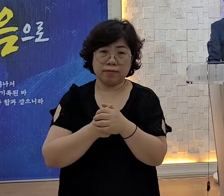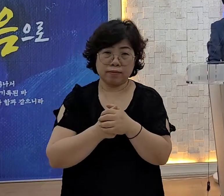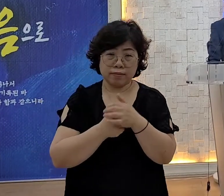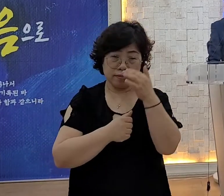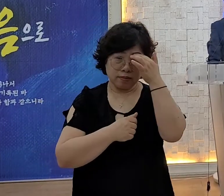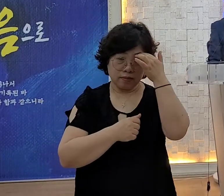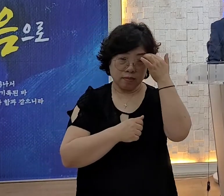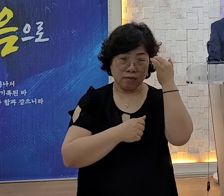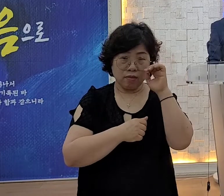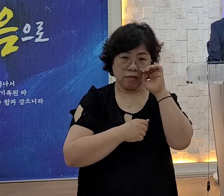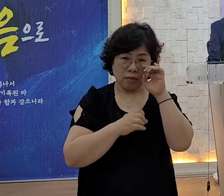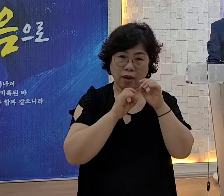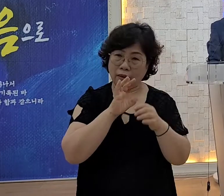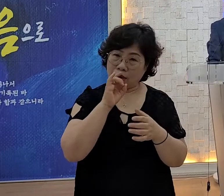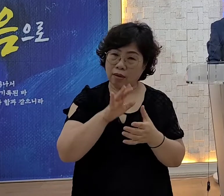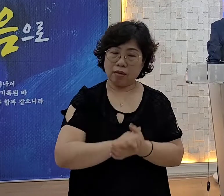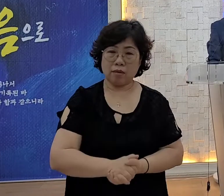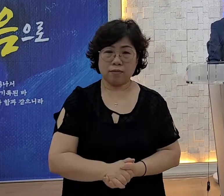안 믿어.